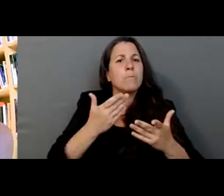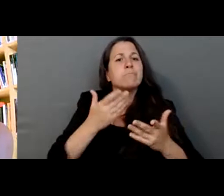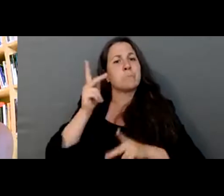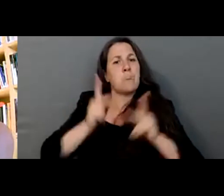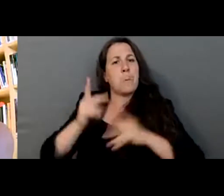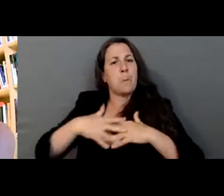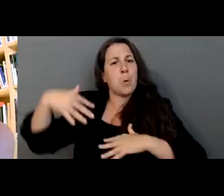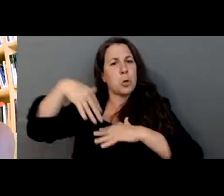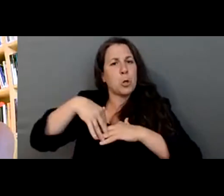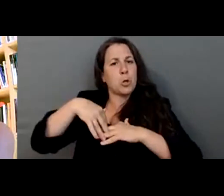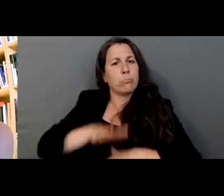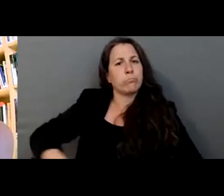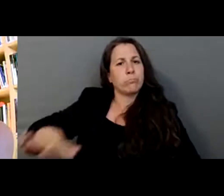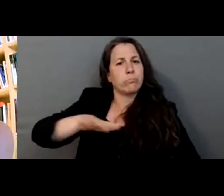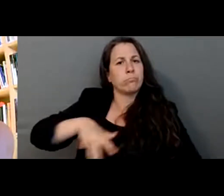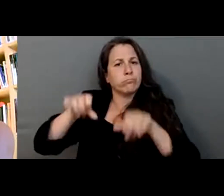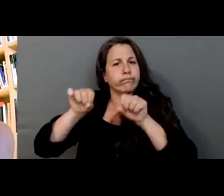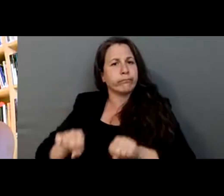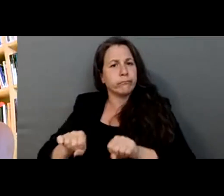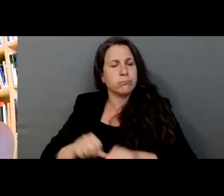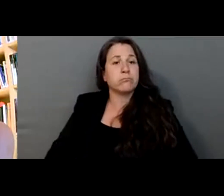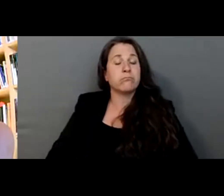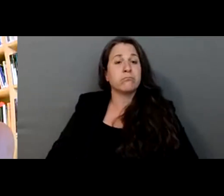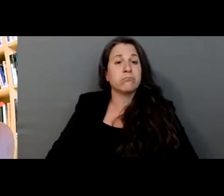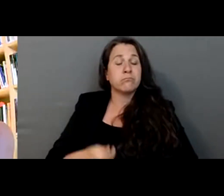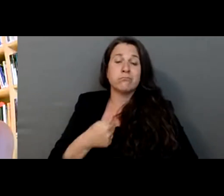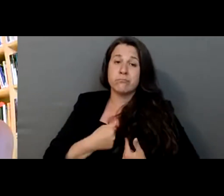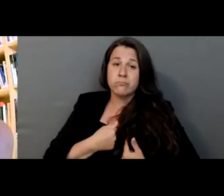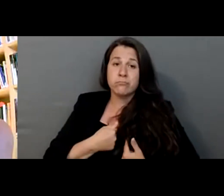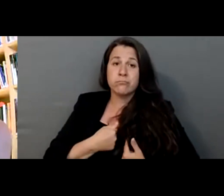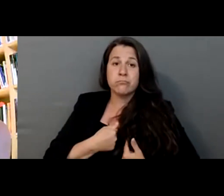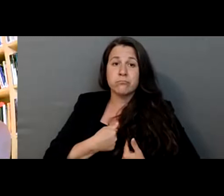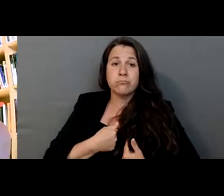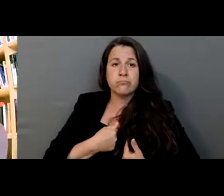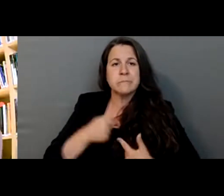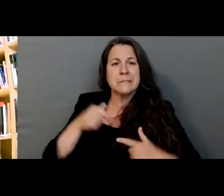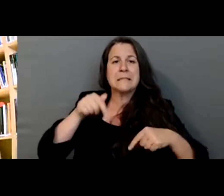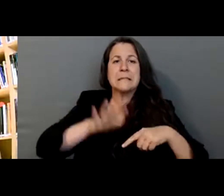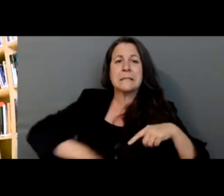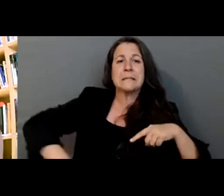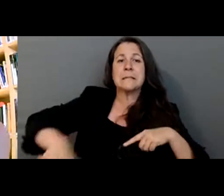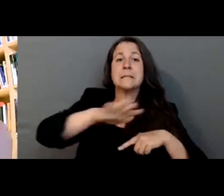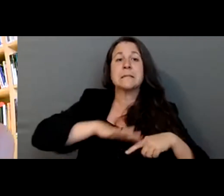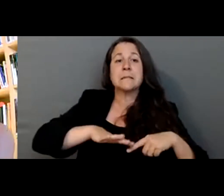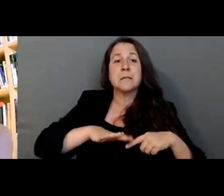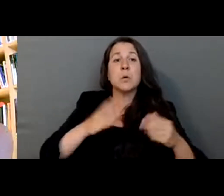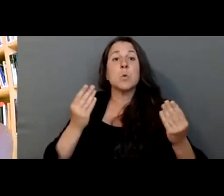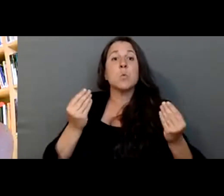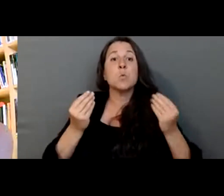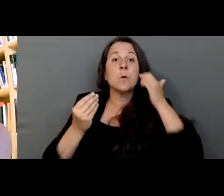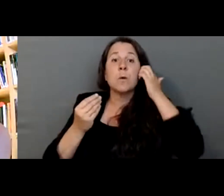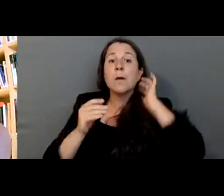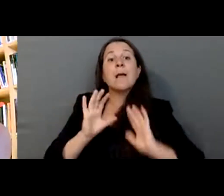autochtones. C'est pourquoi nous tenons à reconnaître que nous sommes ici, c'est-à-dire où est la Ligue des